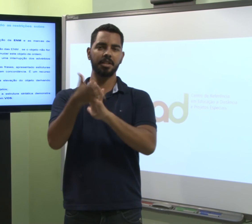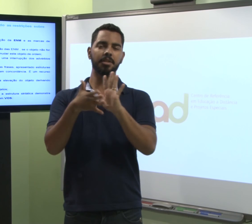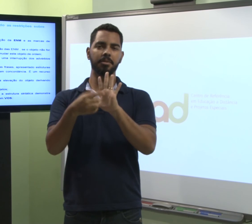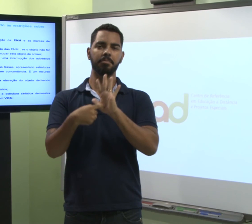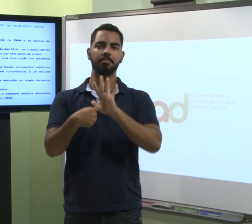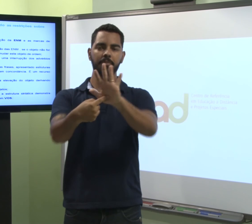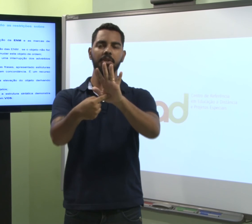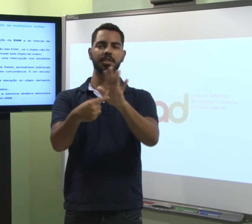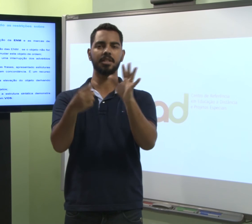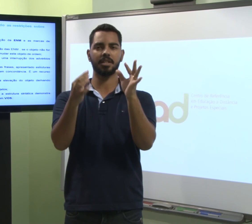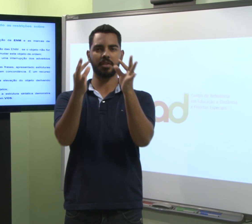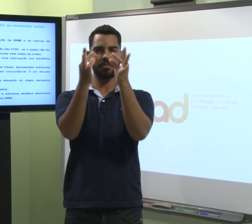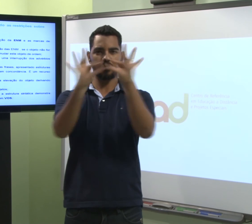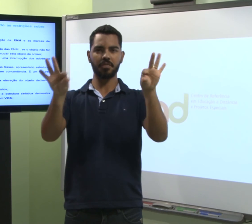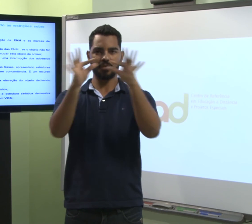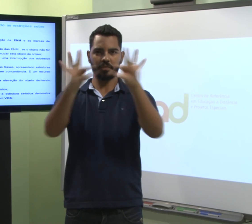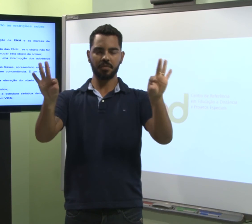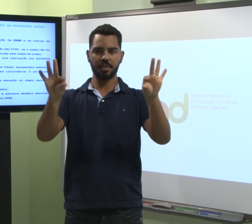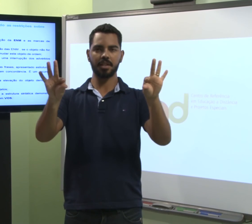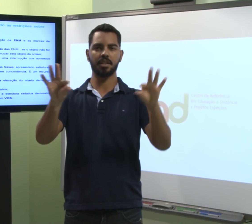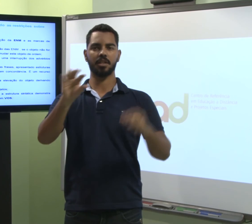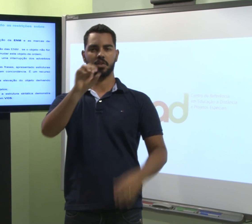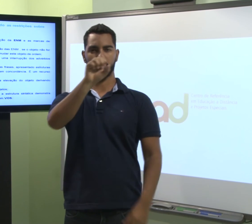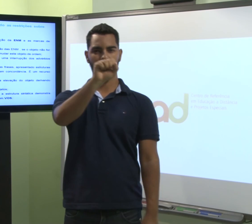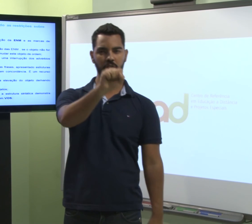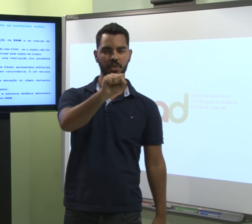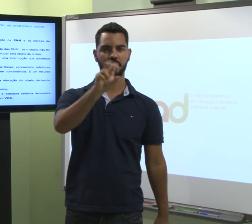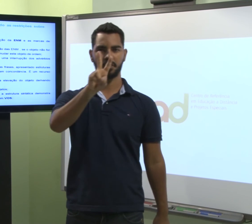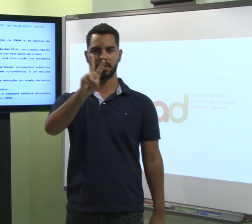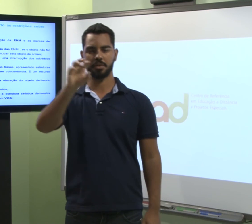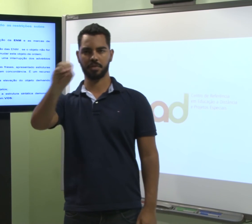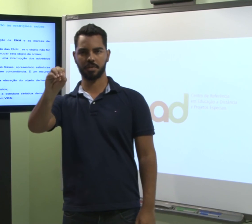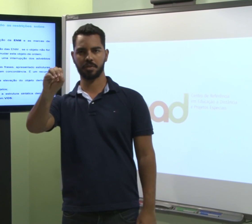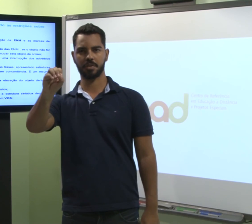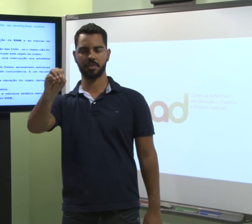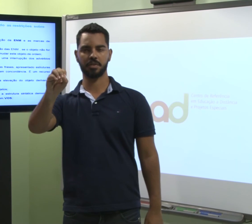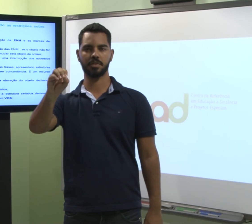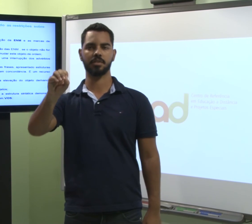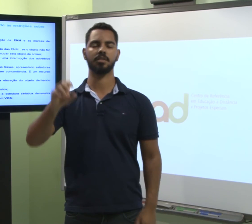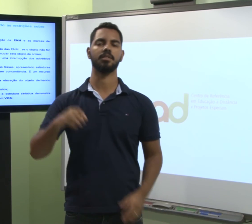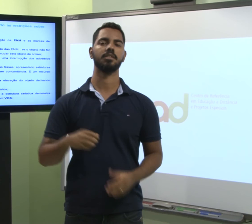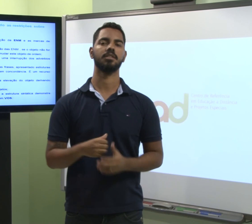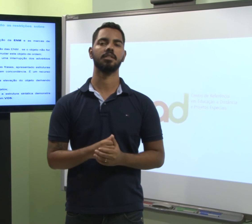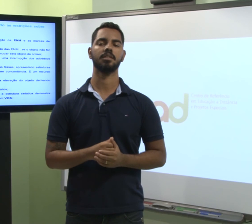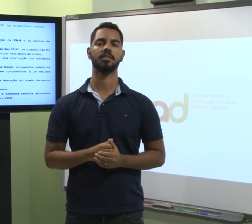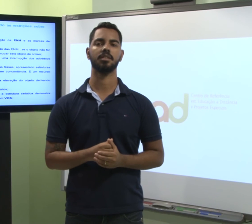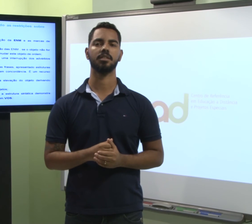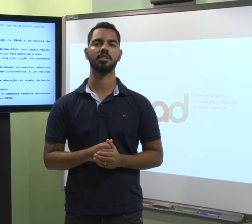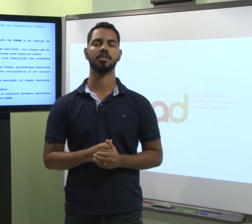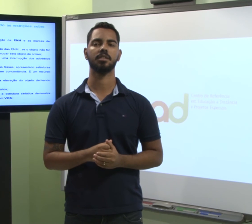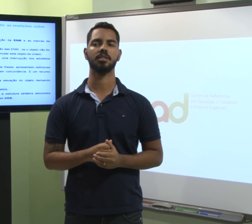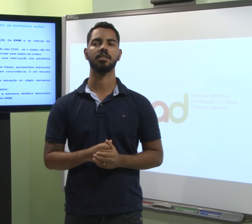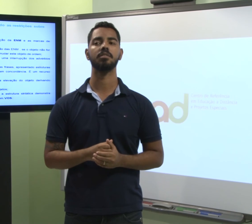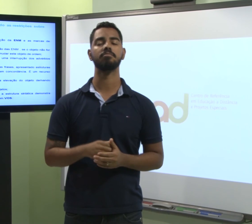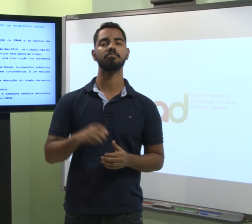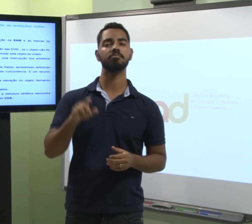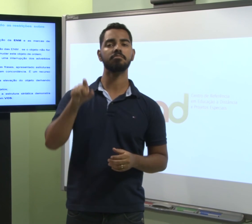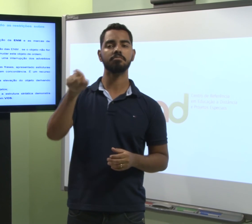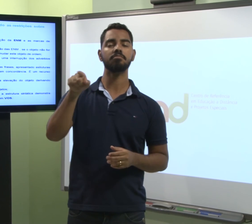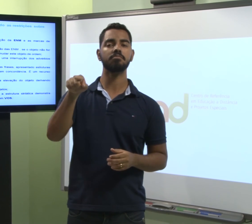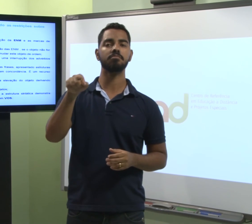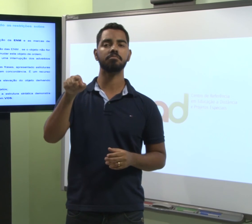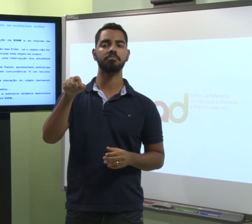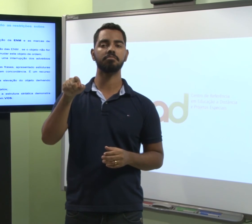estrutura frasal habitual, sujeito, verbo, objeto, ou SVO, como preferirem, há ainda a